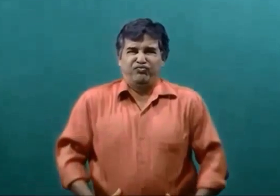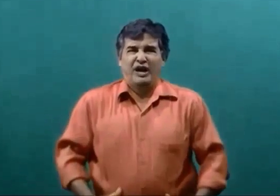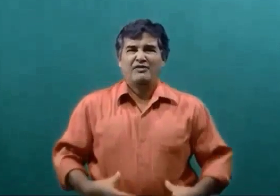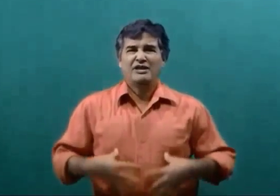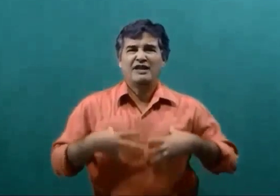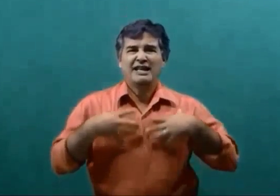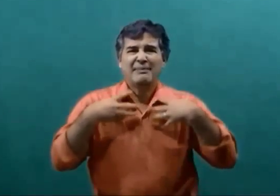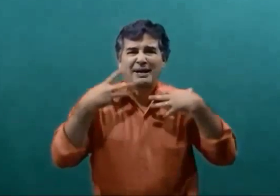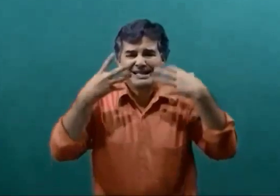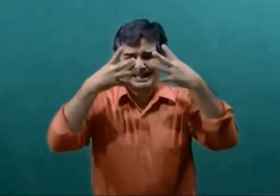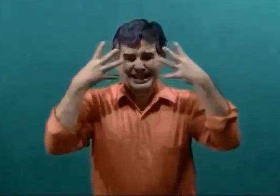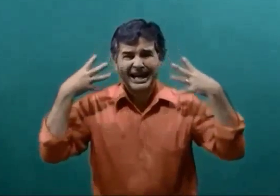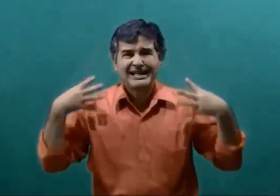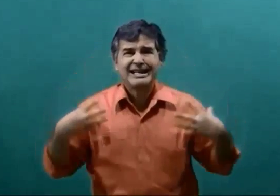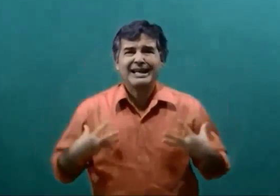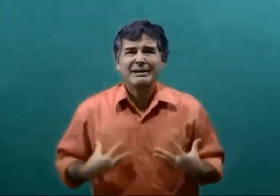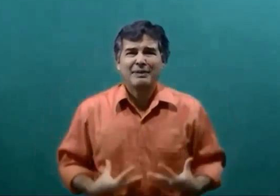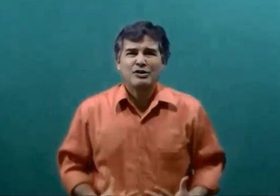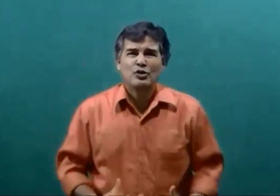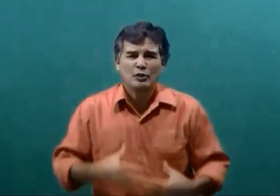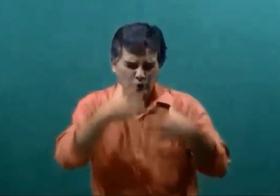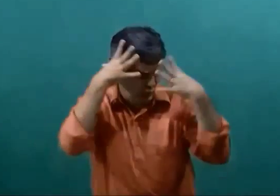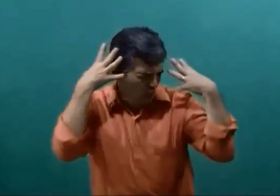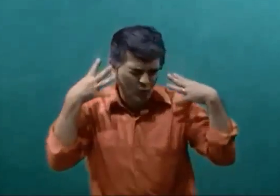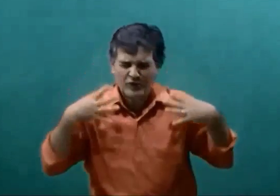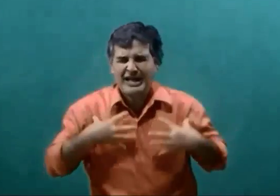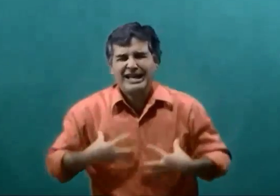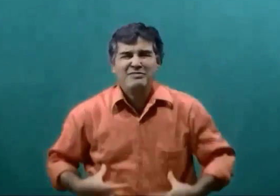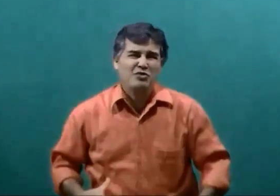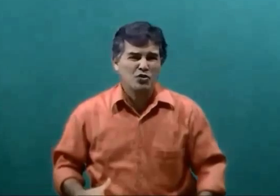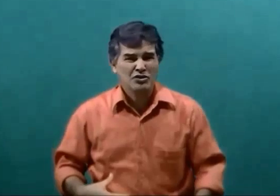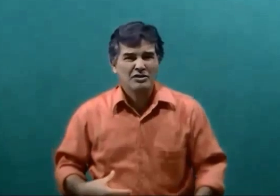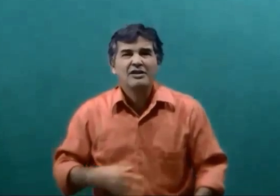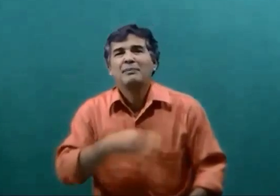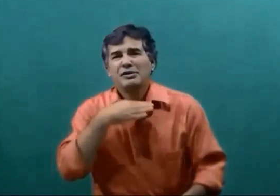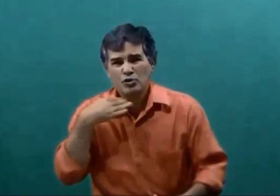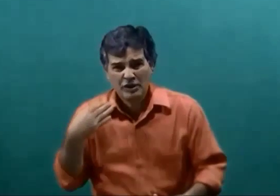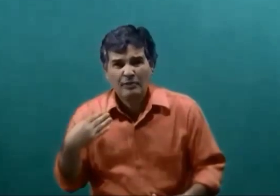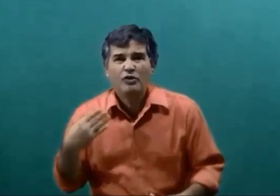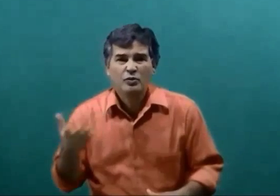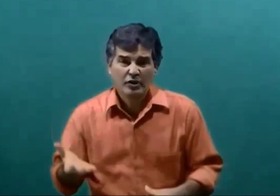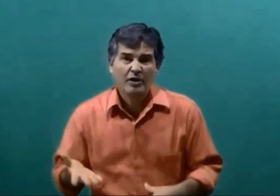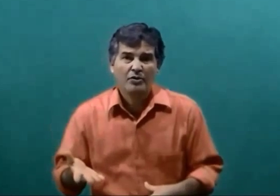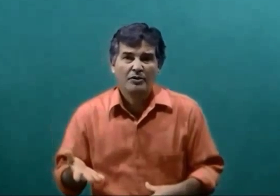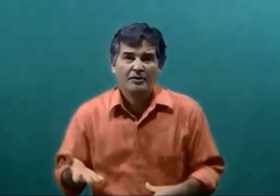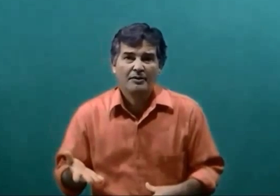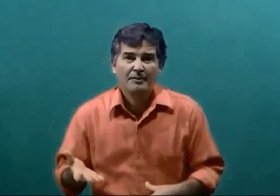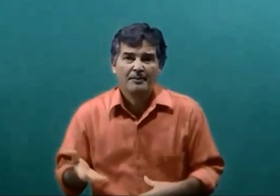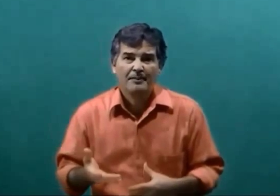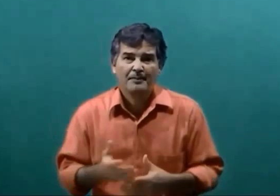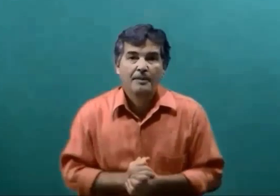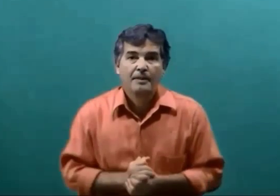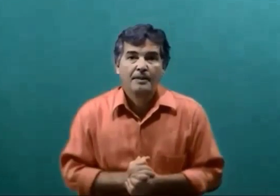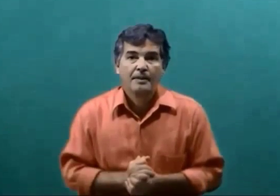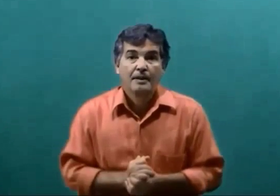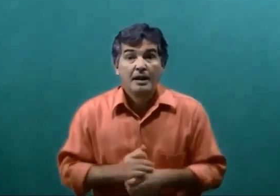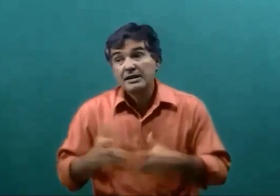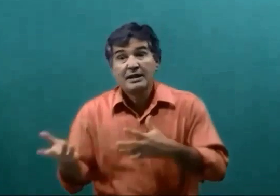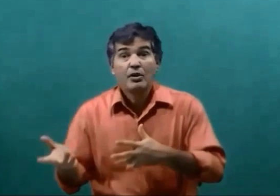Aí você vai ter que apresentar que ele passou por todo o corpo e aí queimou. E a pessoa depois morreu. E se a morte